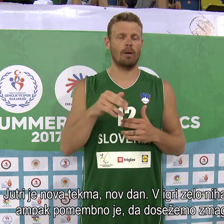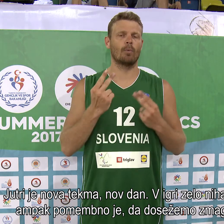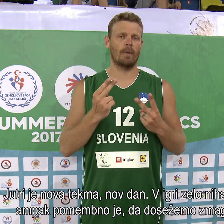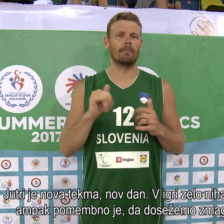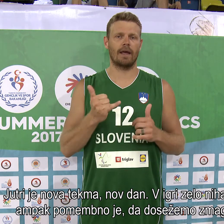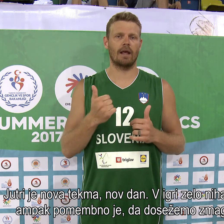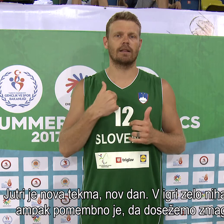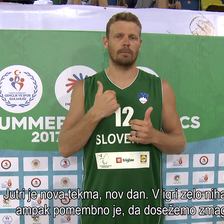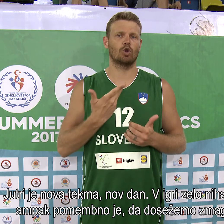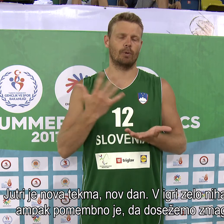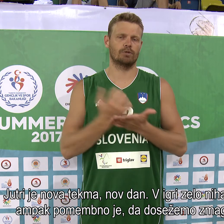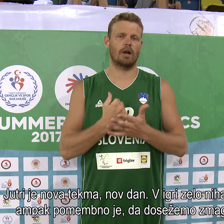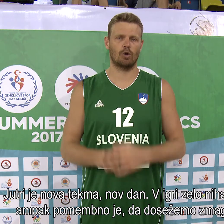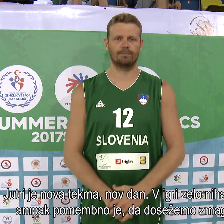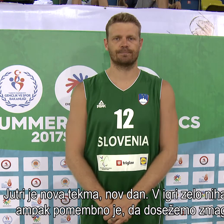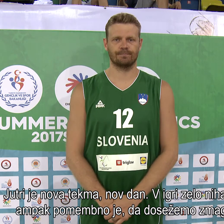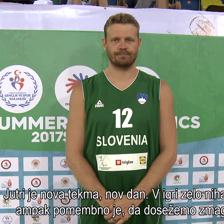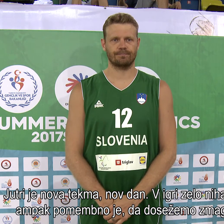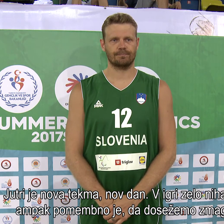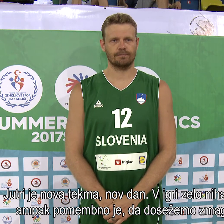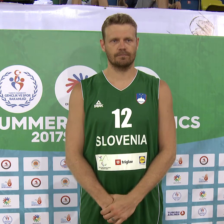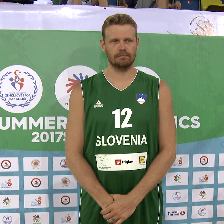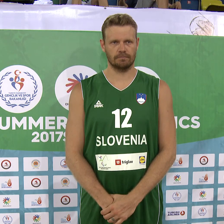in v igri nihamo. Pomembno je, da pa dosežemo zmago.